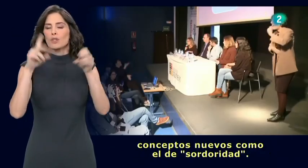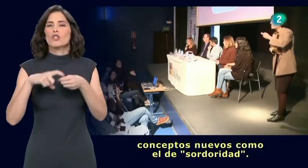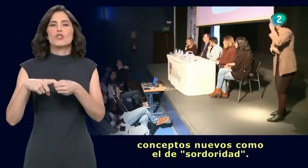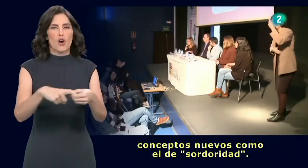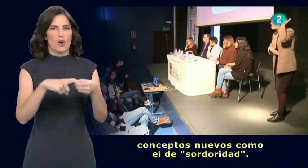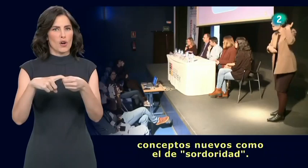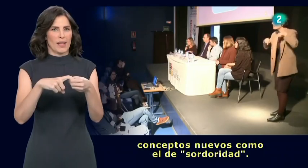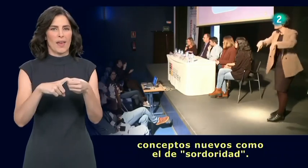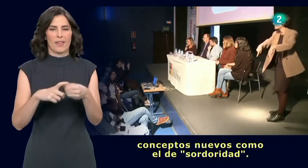como el de sordoridad.